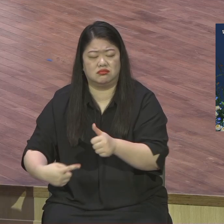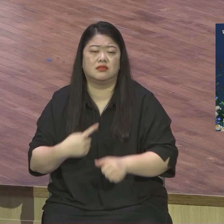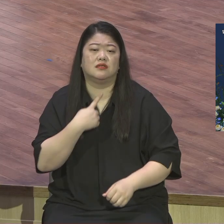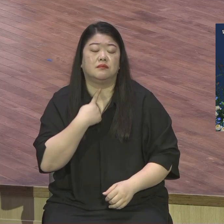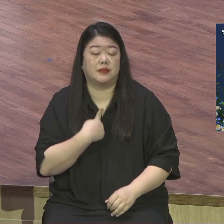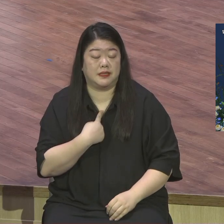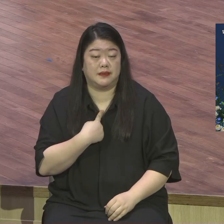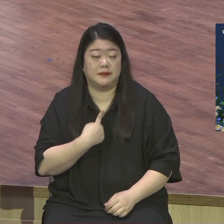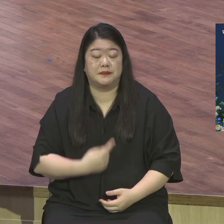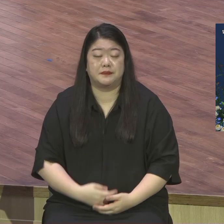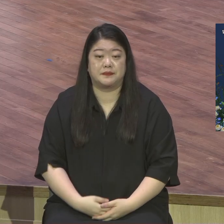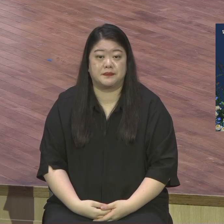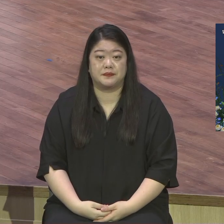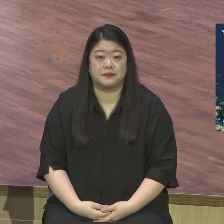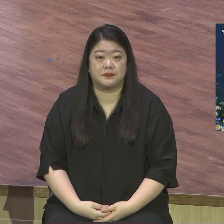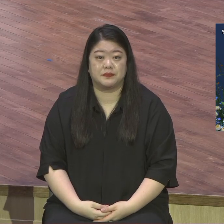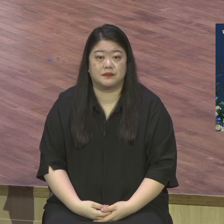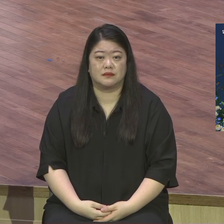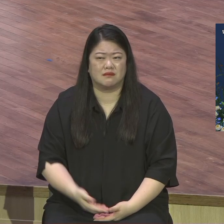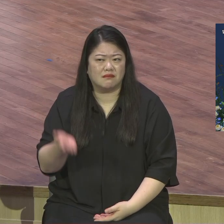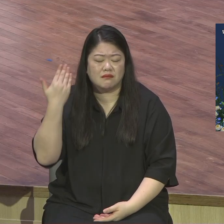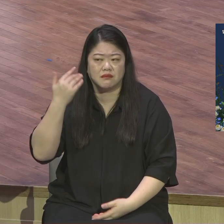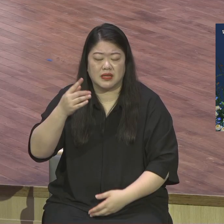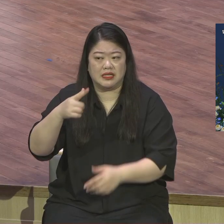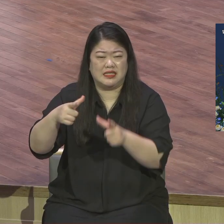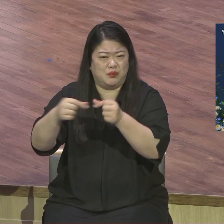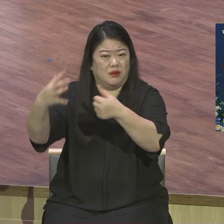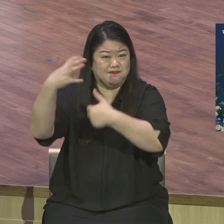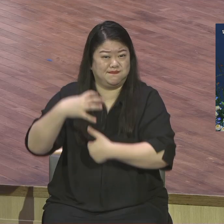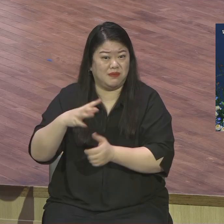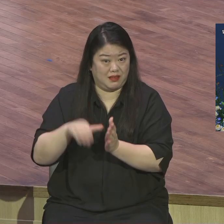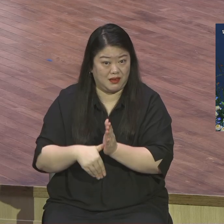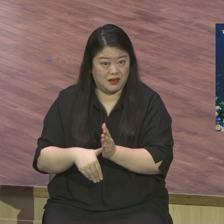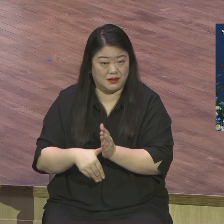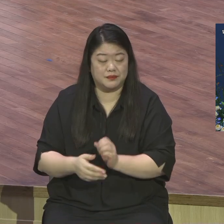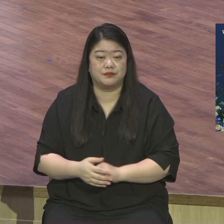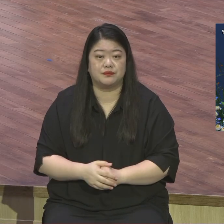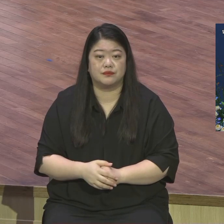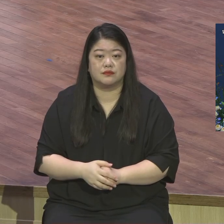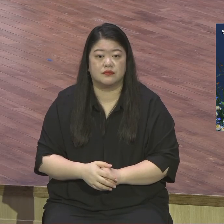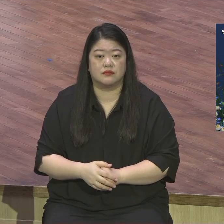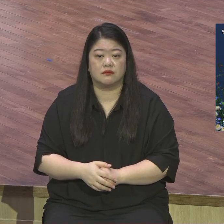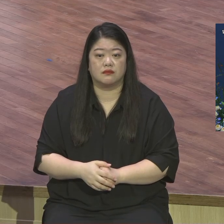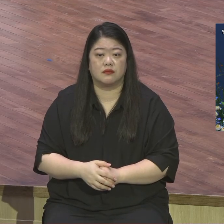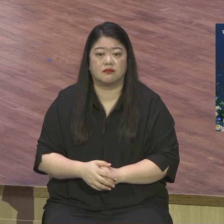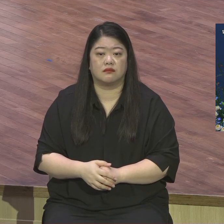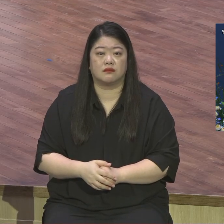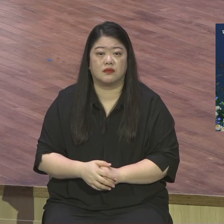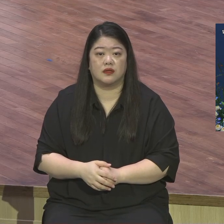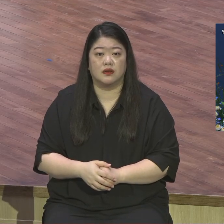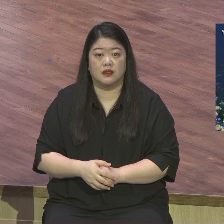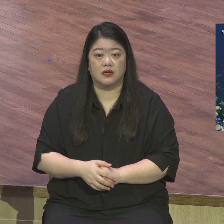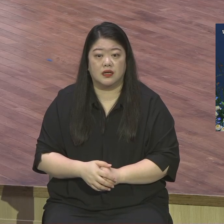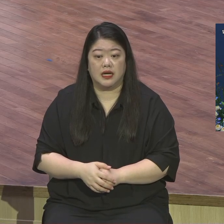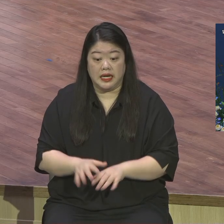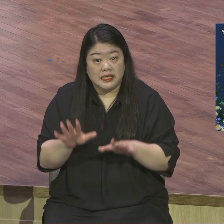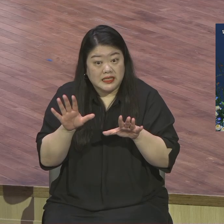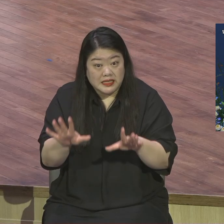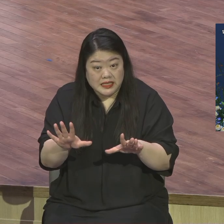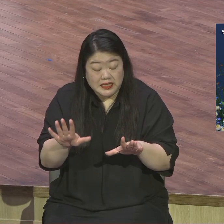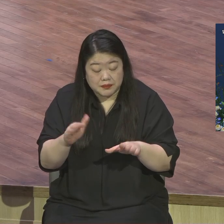엄청난 핍박 배경이 일제강점기에 있었어요. 지금은 우리나라 장로교가 개혁주의를